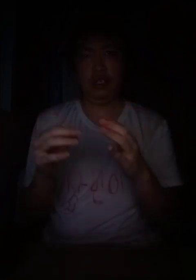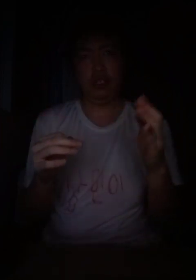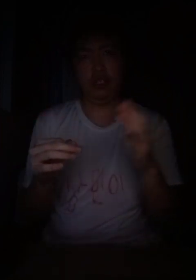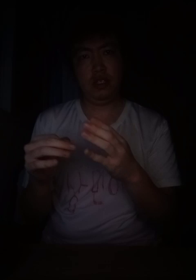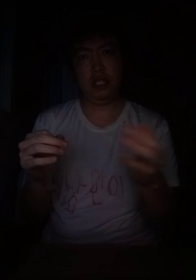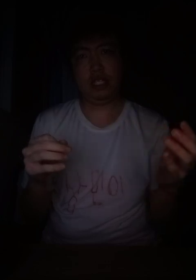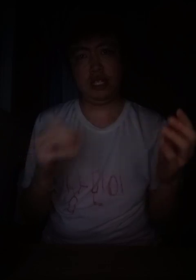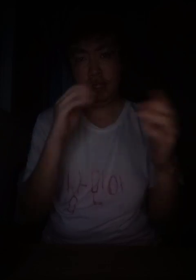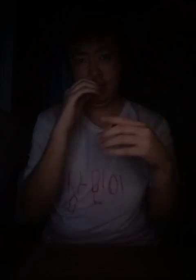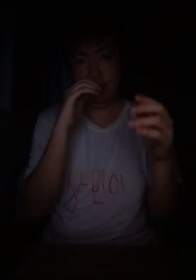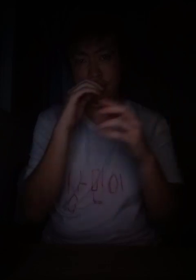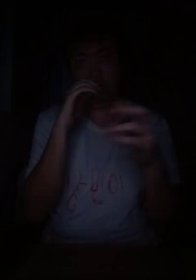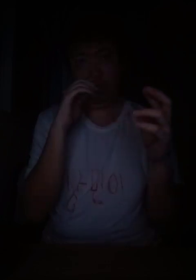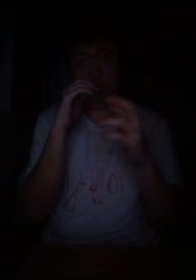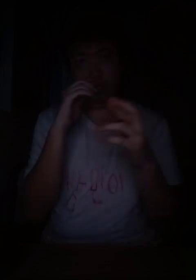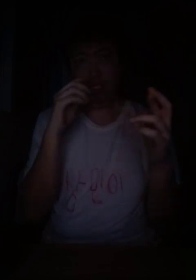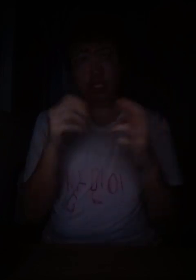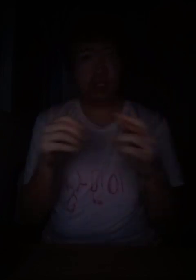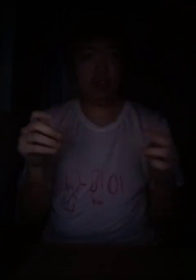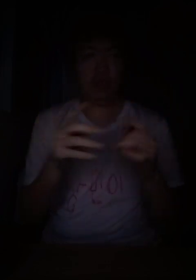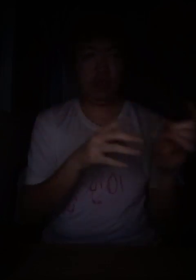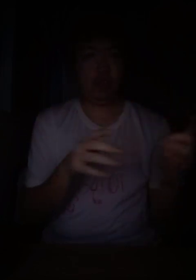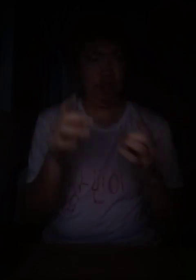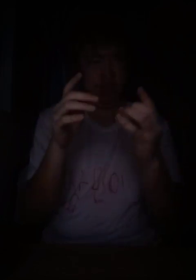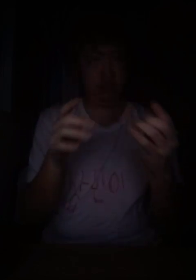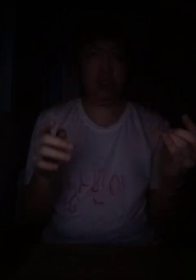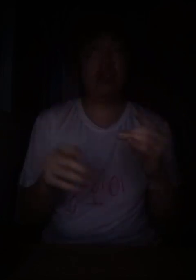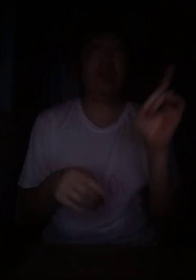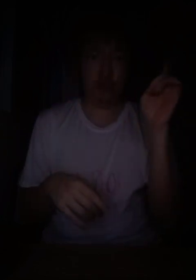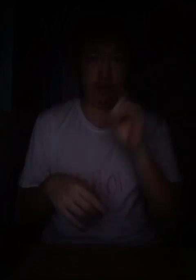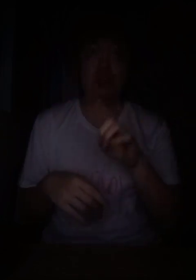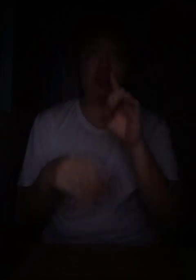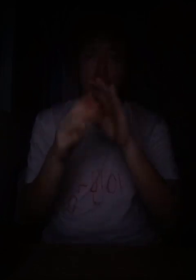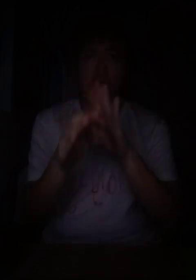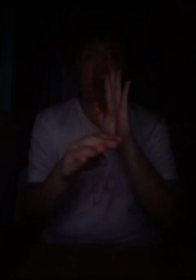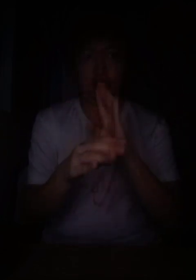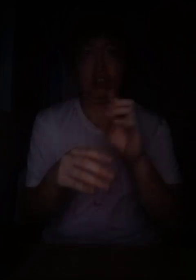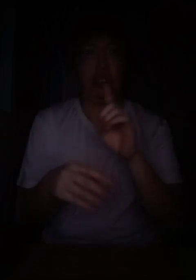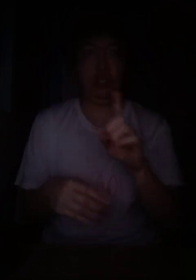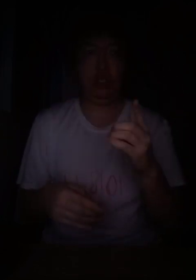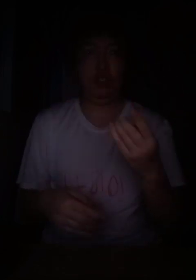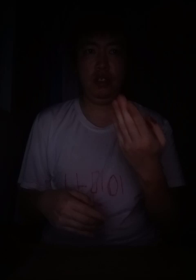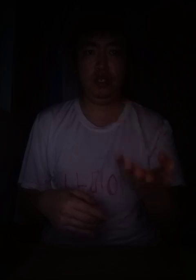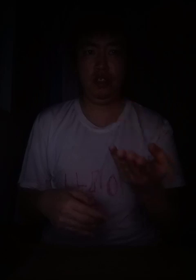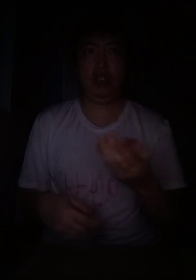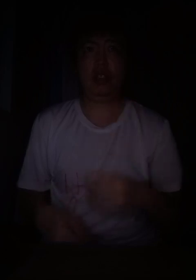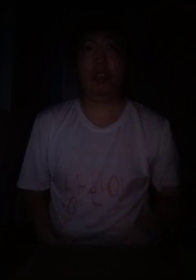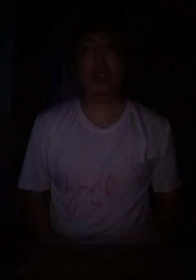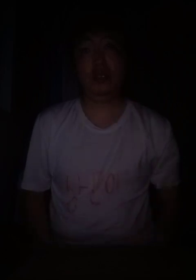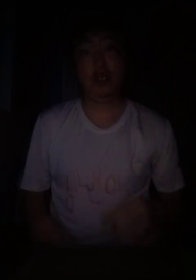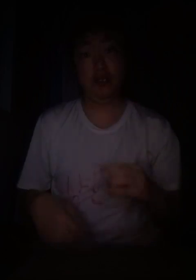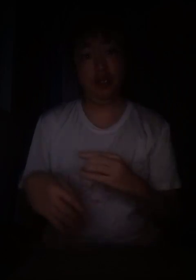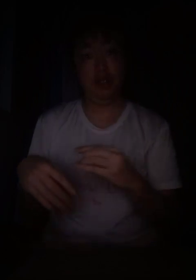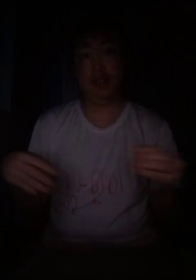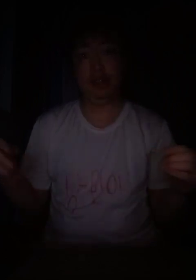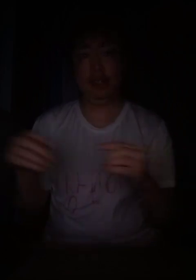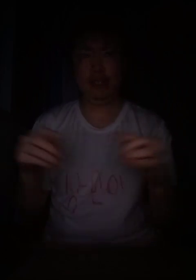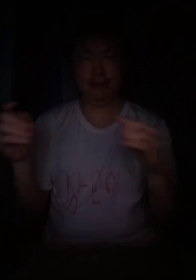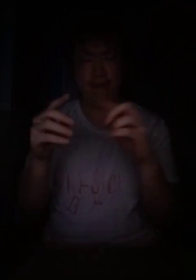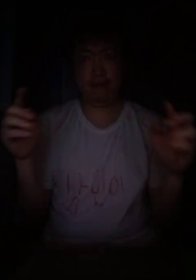사실을 알립니다. 경찰이 지금 출동하고 있고요. 지금 어떤 상황입니까, 지금? 화장실 위치가 순찰차로 전송되고